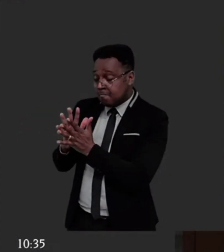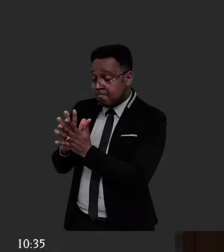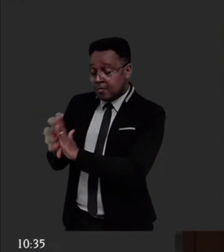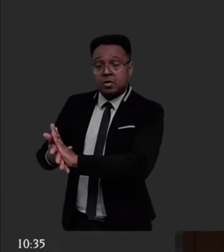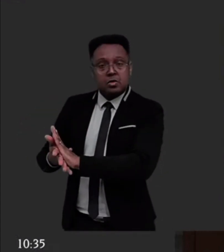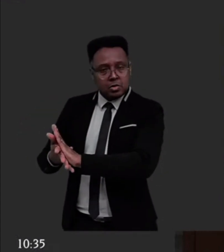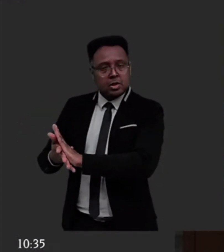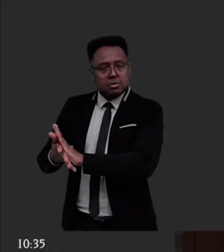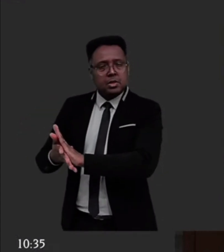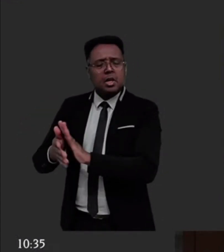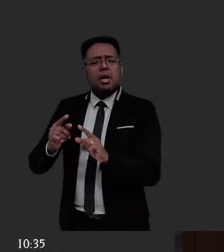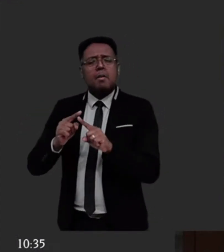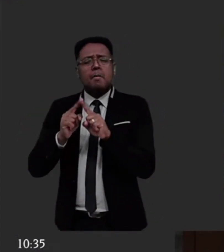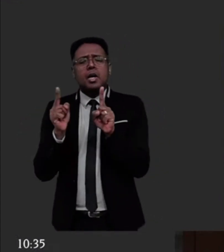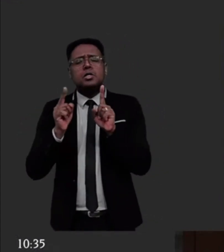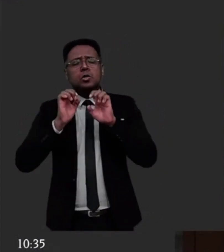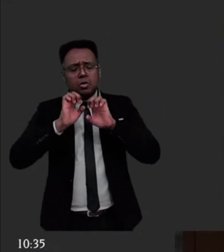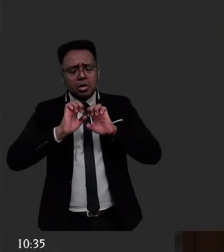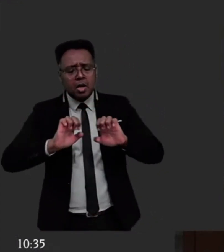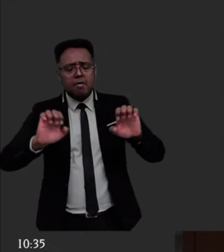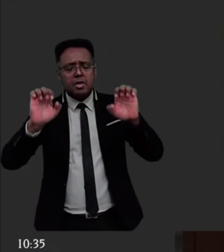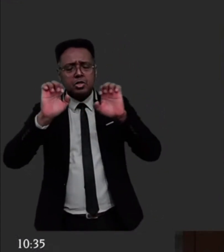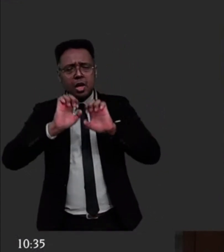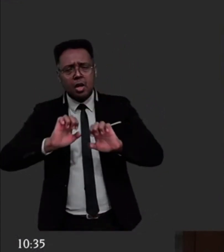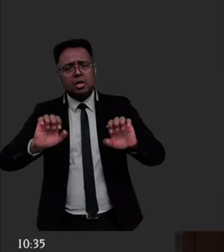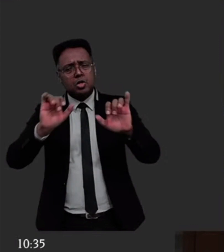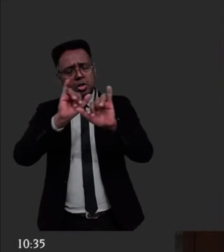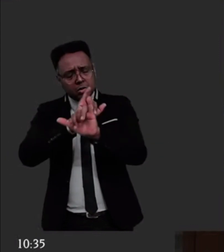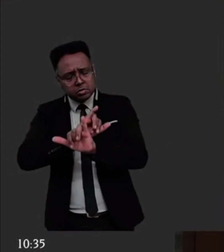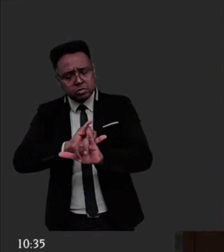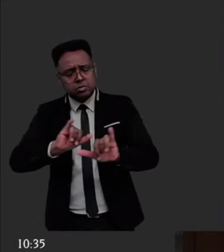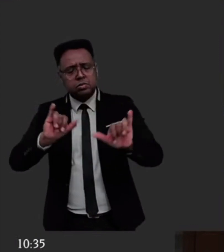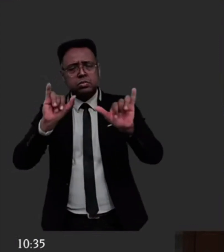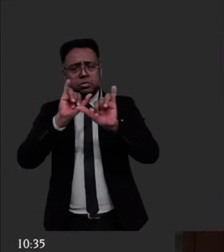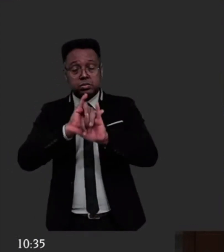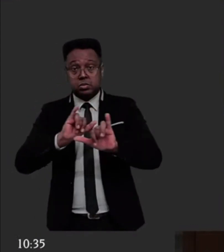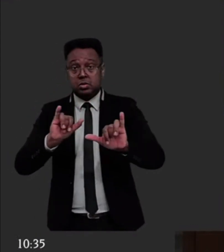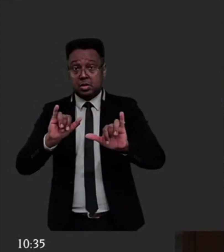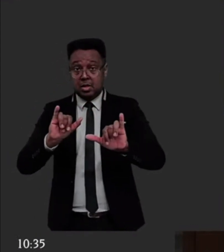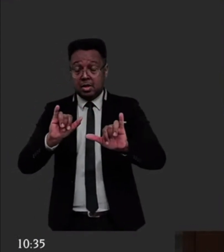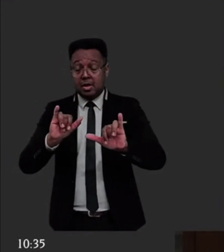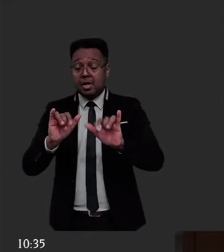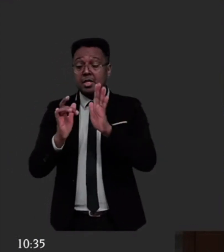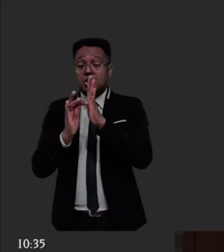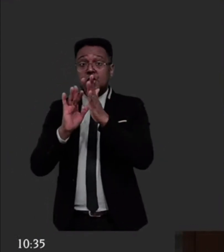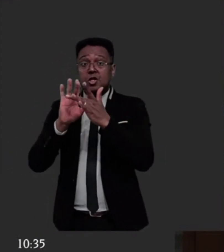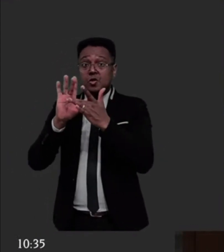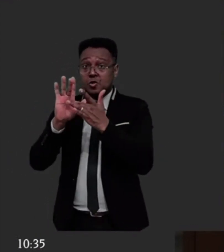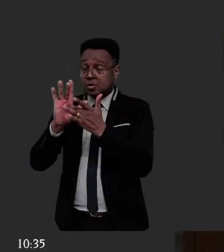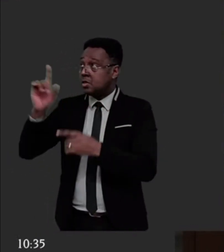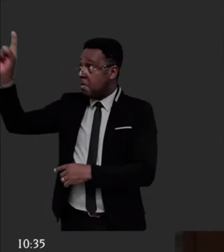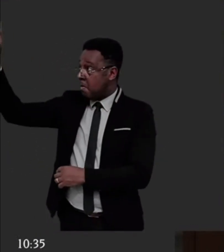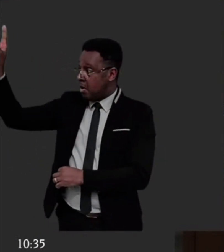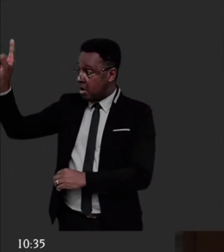evangelismo, que é as novas, boas novas que Cristo trouxe dos céus para nós, e Jesus era